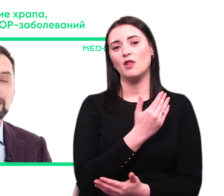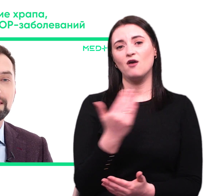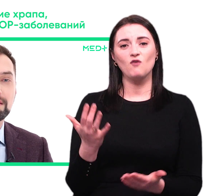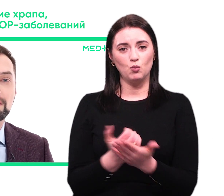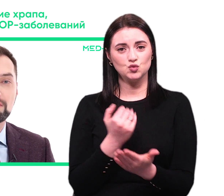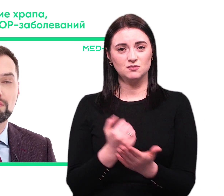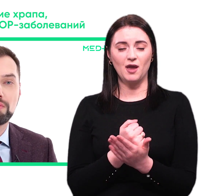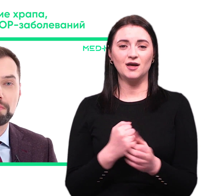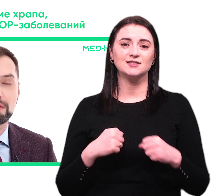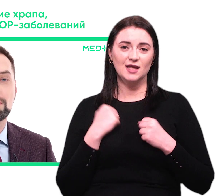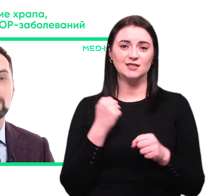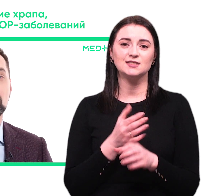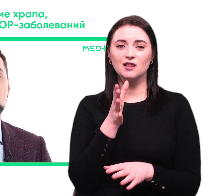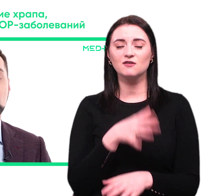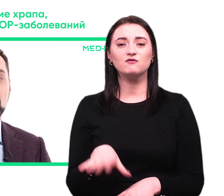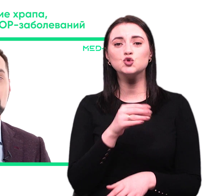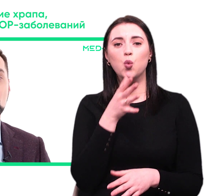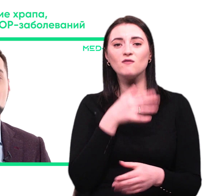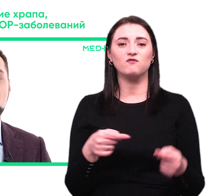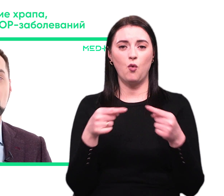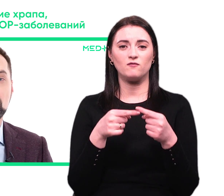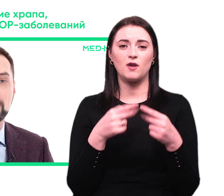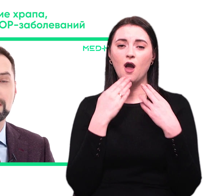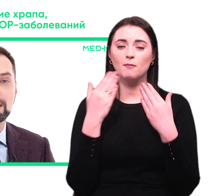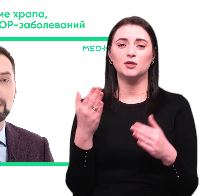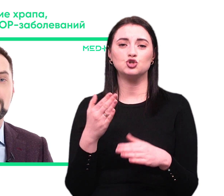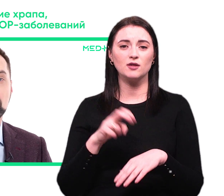успехов. Старайтесь делать все вовремя, то есть обращайтесь к доктору